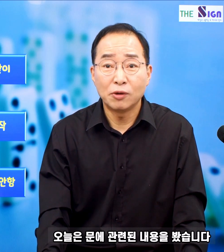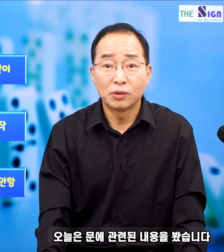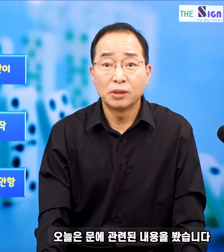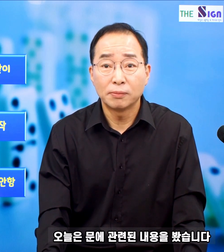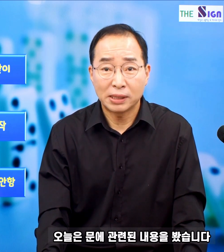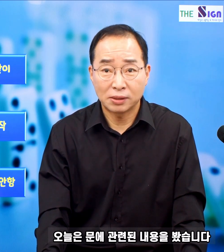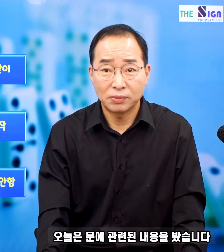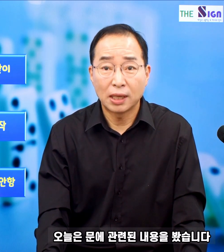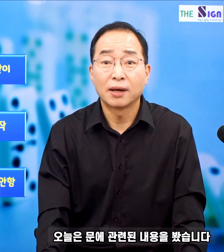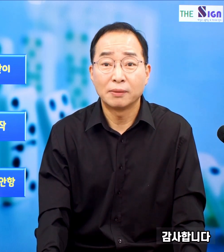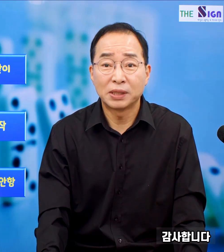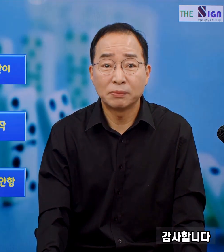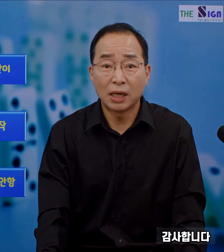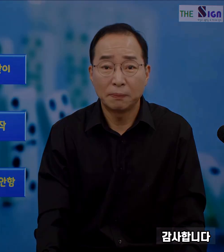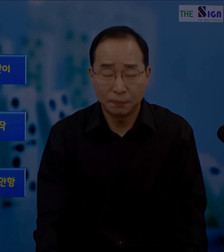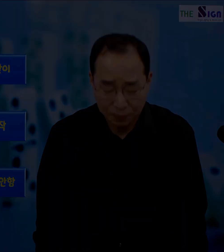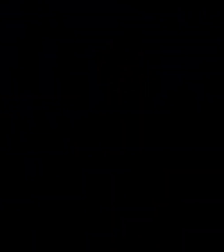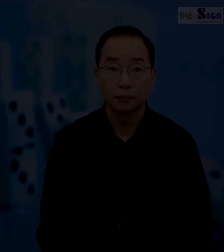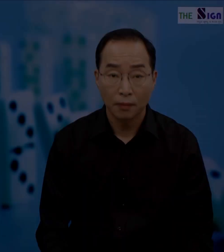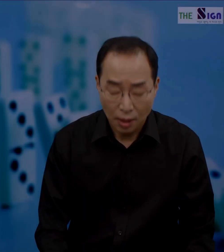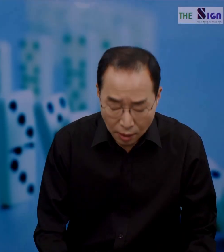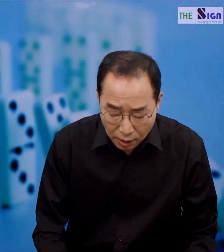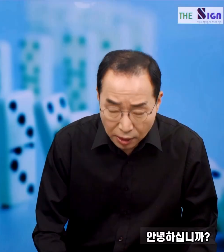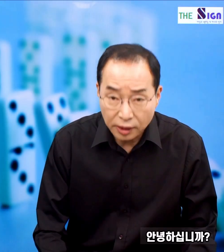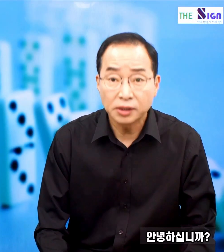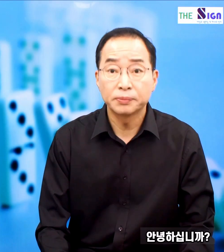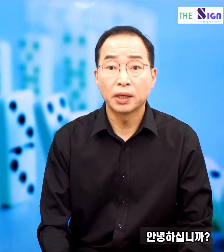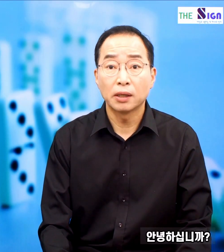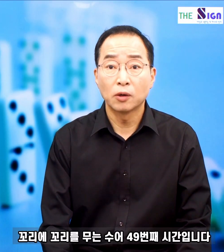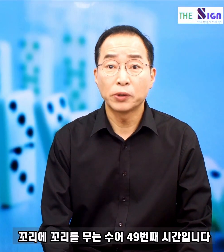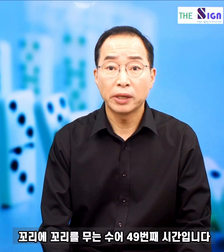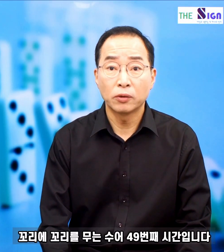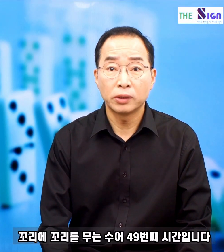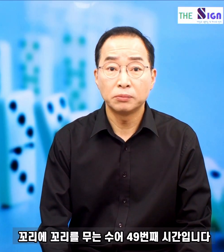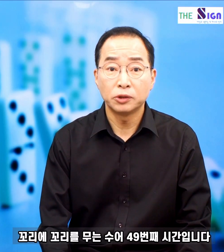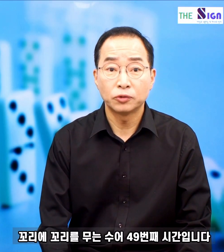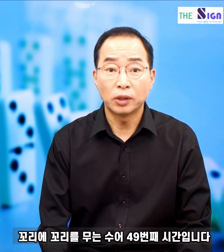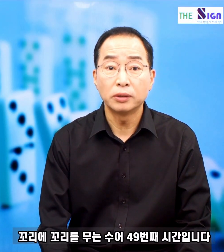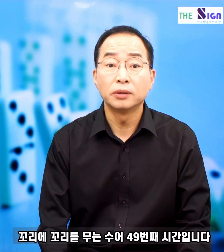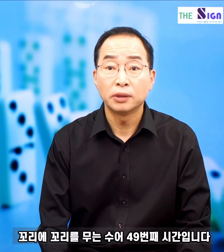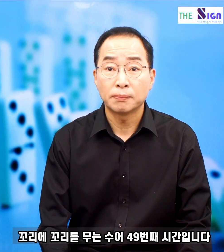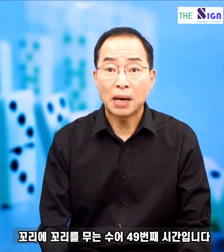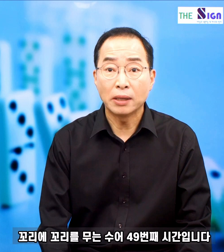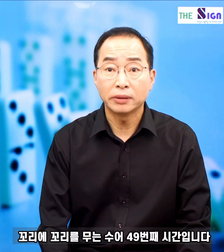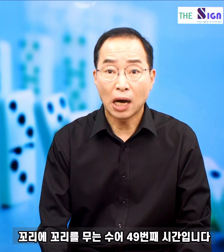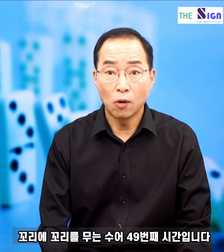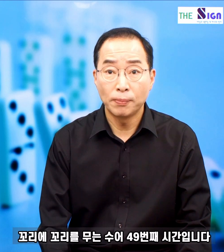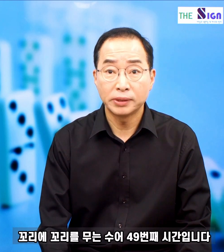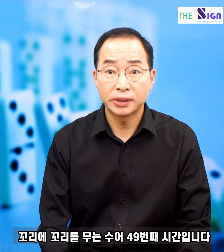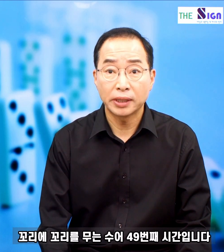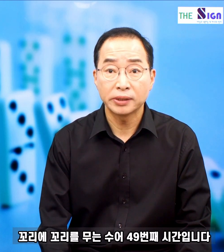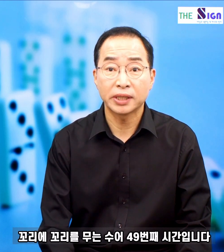내용을 봤습니다. 감사합니다. 안녕하십니까. 꼬리에 꼬리를 무는 수업 49번째